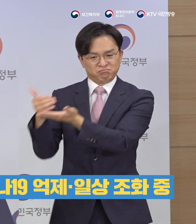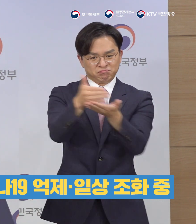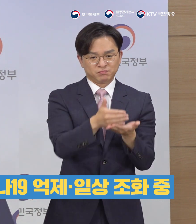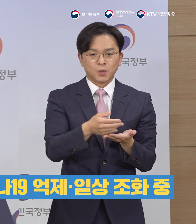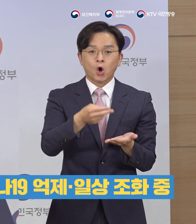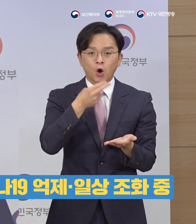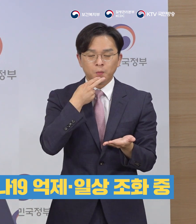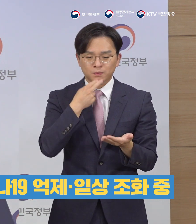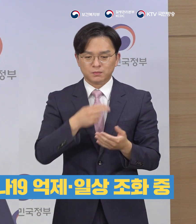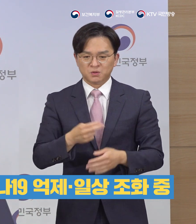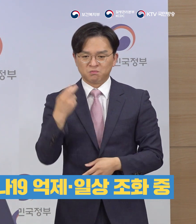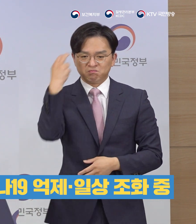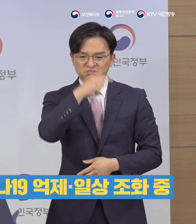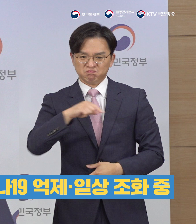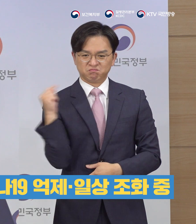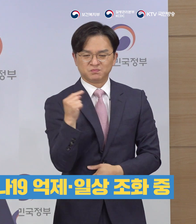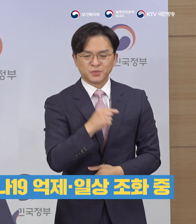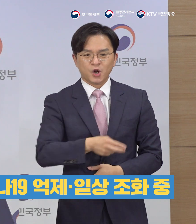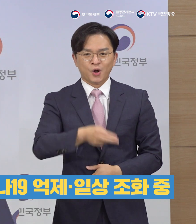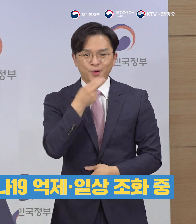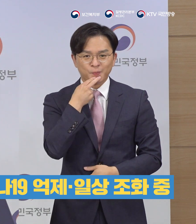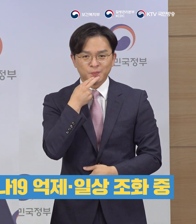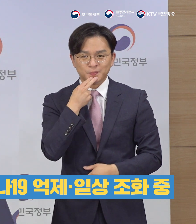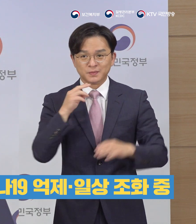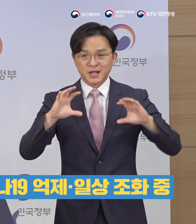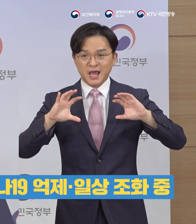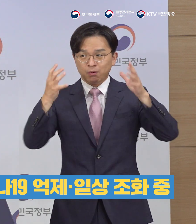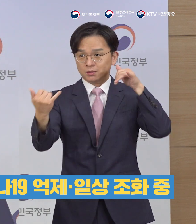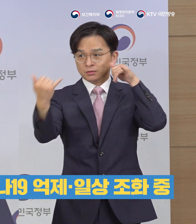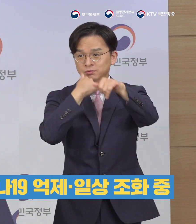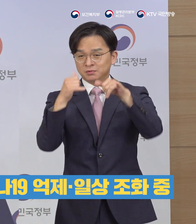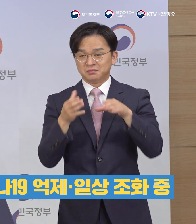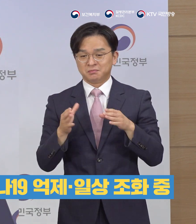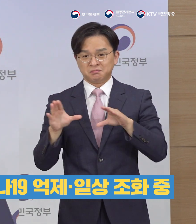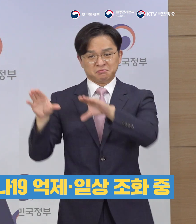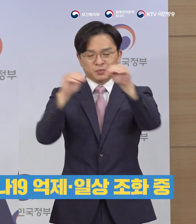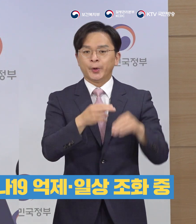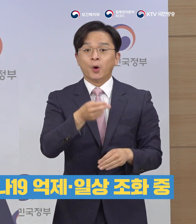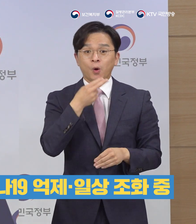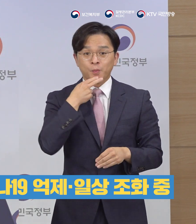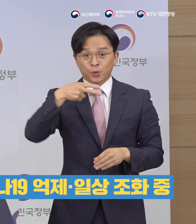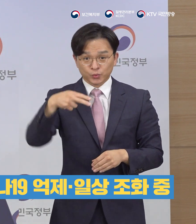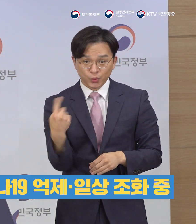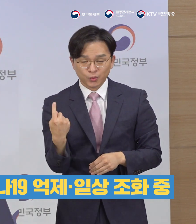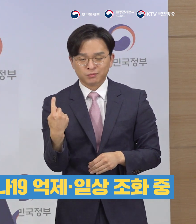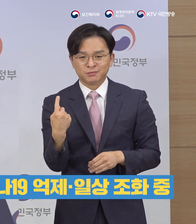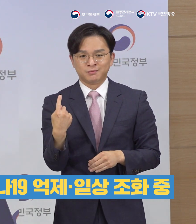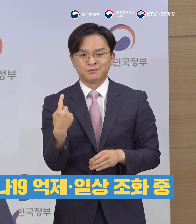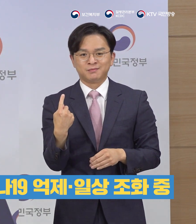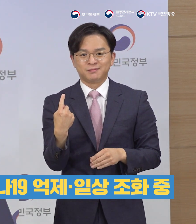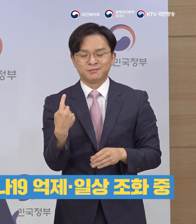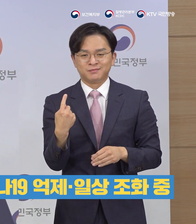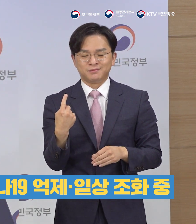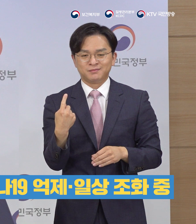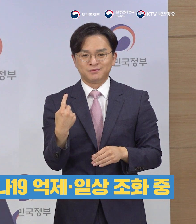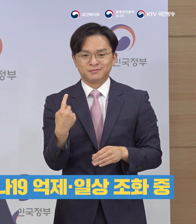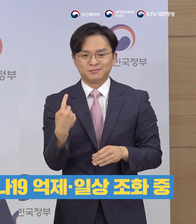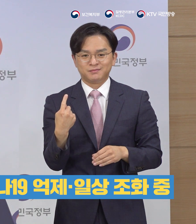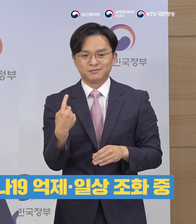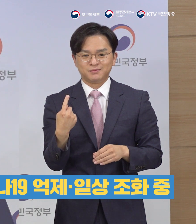피해를 주는 봉쇄나 국경 폐쇄 등의 강제적인 조치 없이 코로나19의 억제와